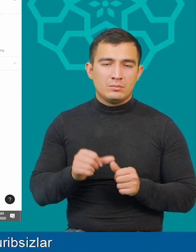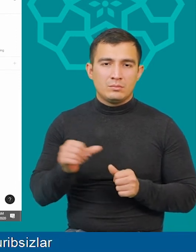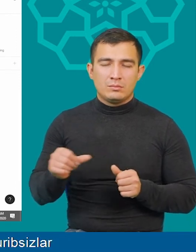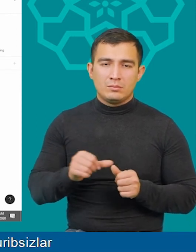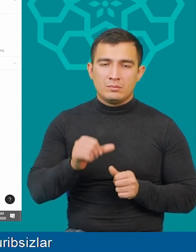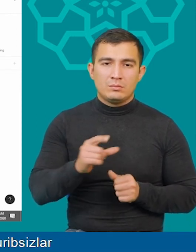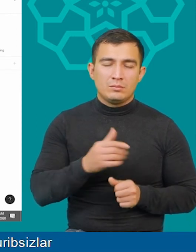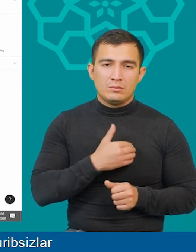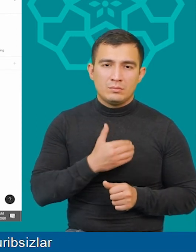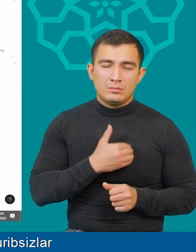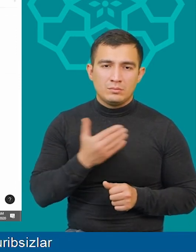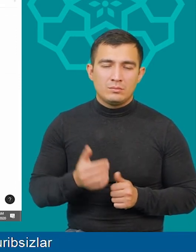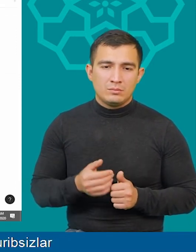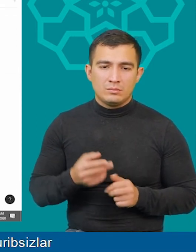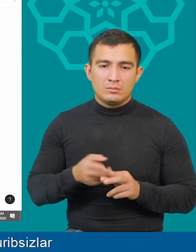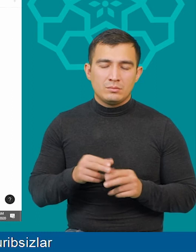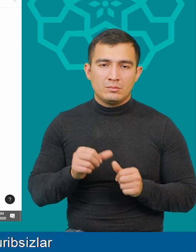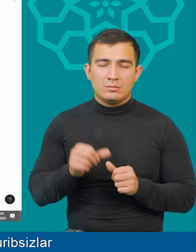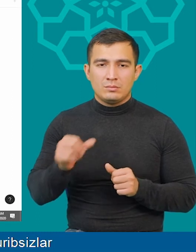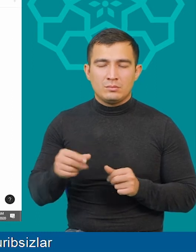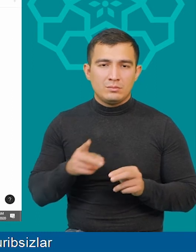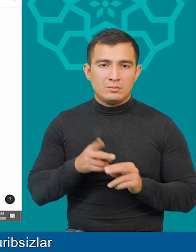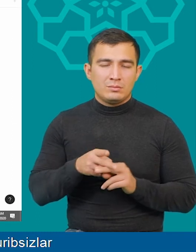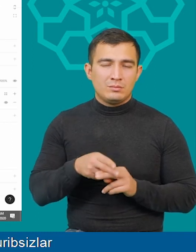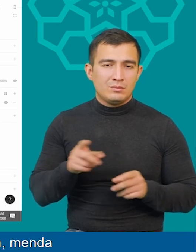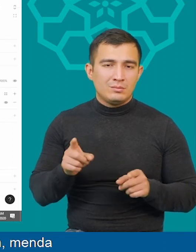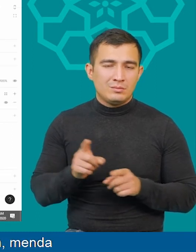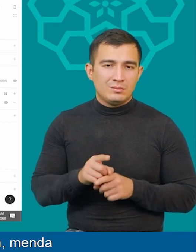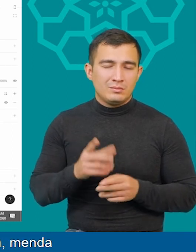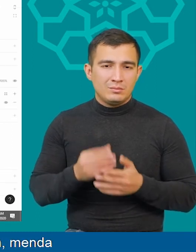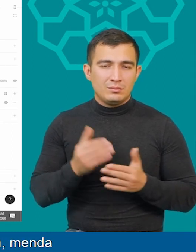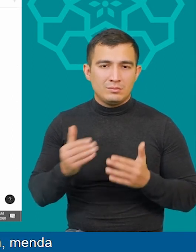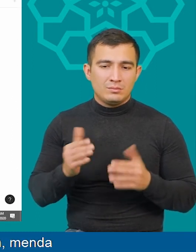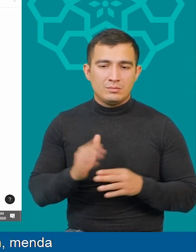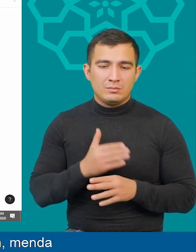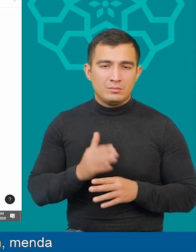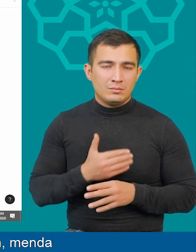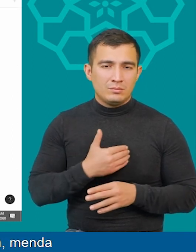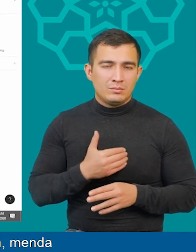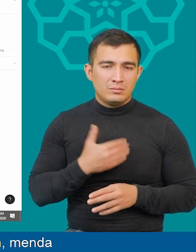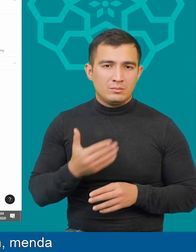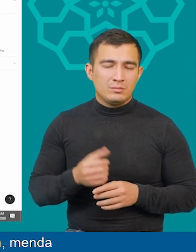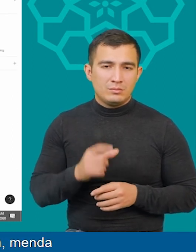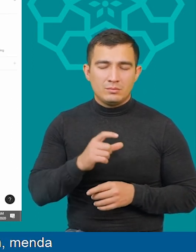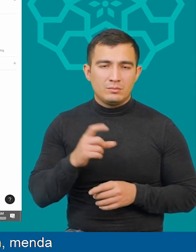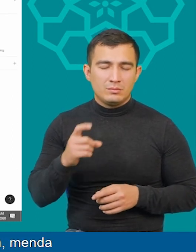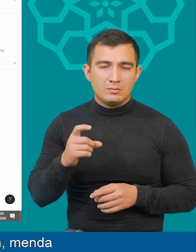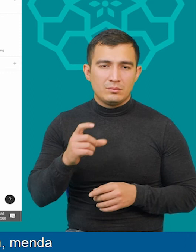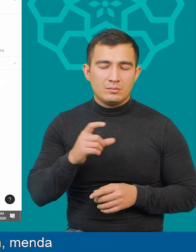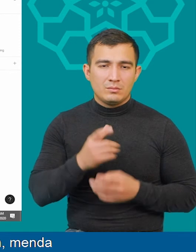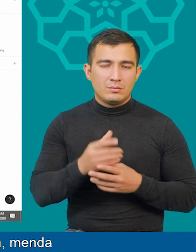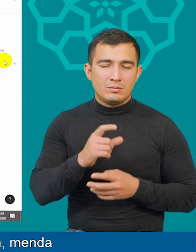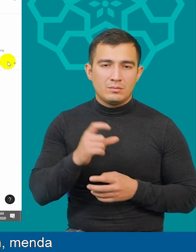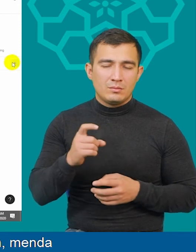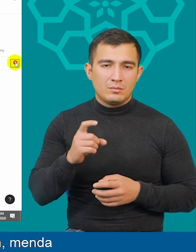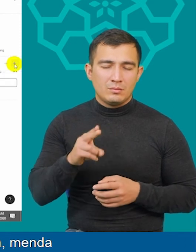qilmoqchiman. Alohida kesib bo'lmoqchiman. Xo'p, ko'rib turibsizlar, eksportni bosib olaman. Mana bu slice ustiga bosib